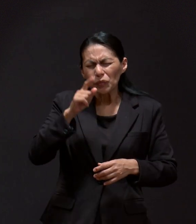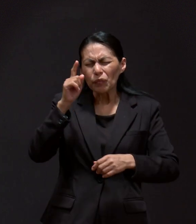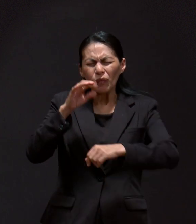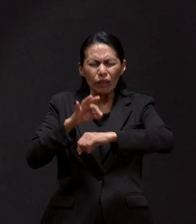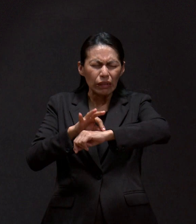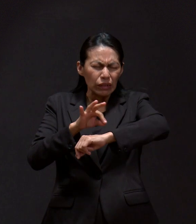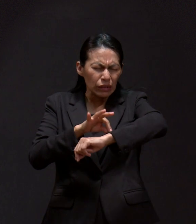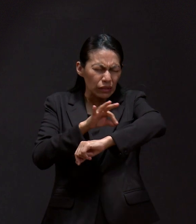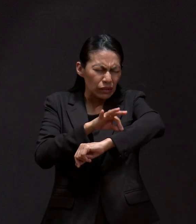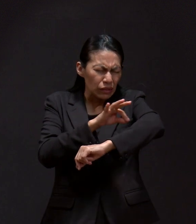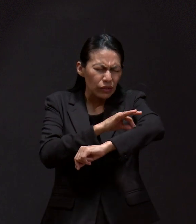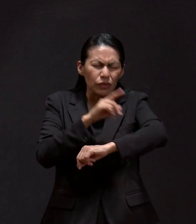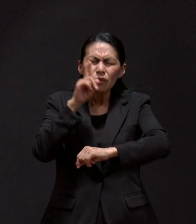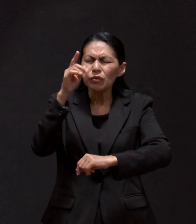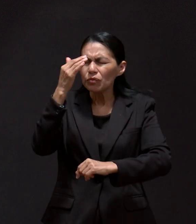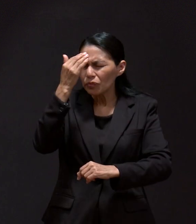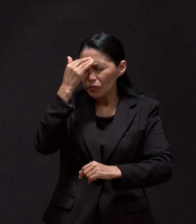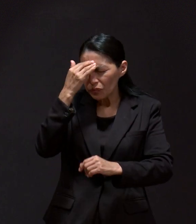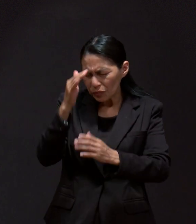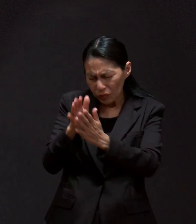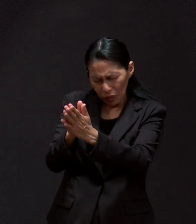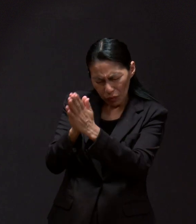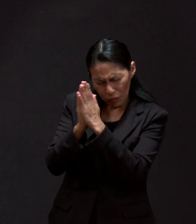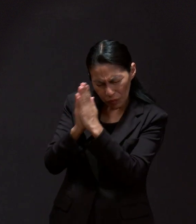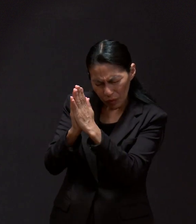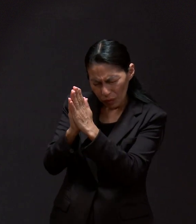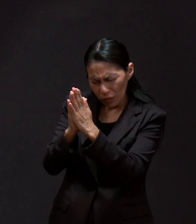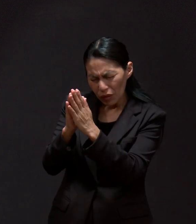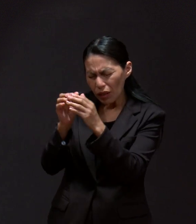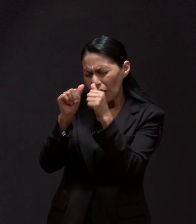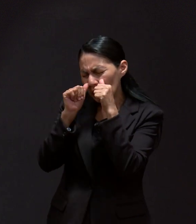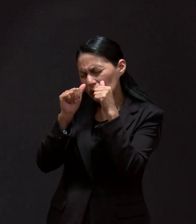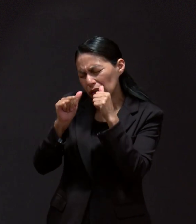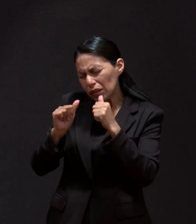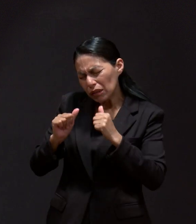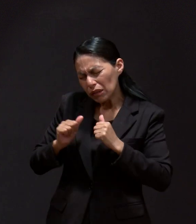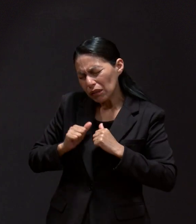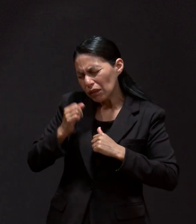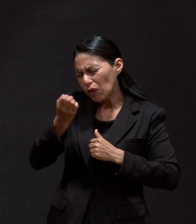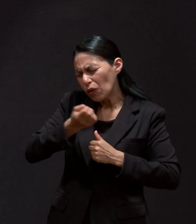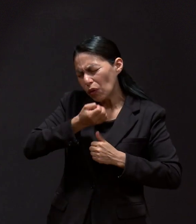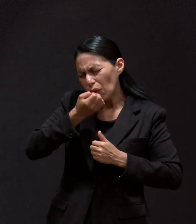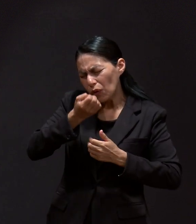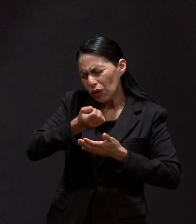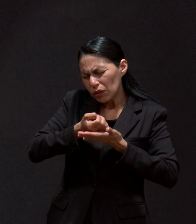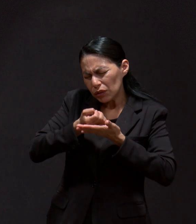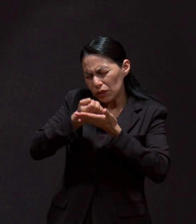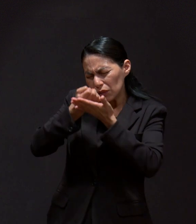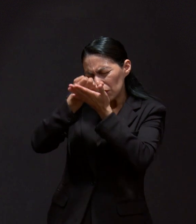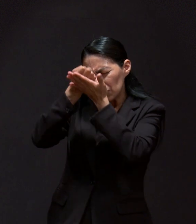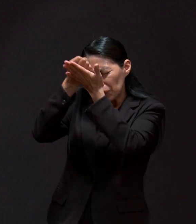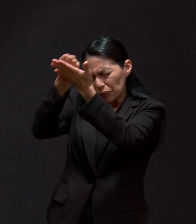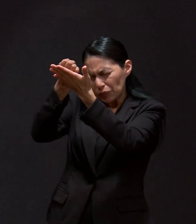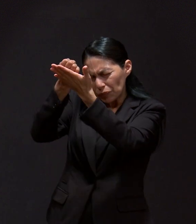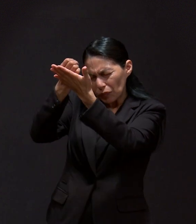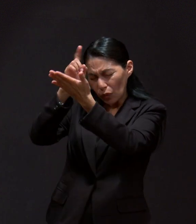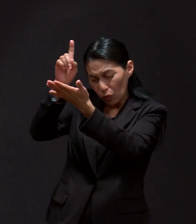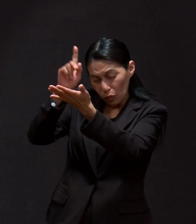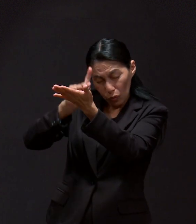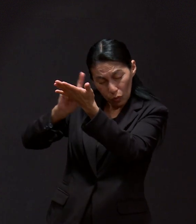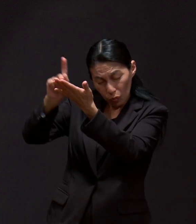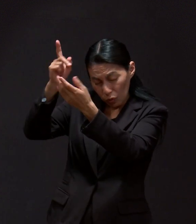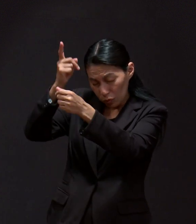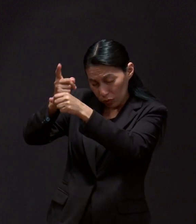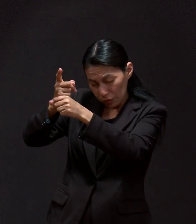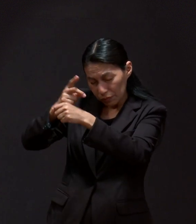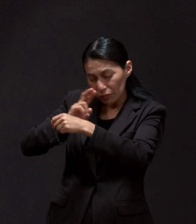conoces cada célula de su cuerpo por eso te suplicamos padre que escuches nuestra plegaria y que la responda